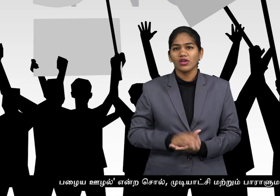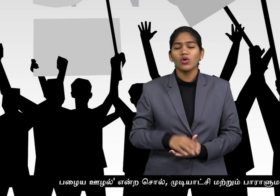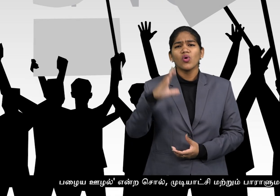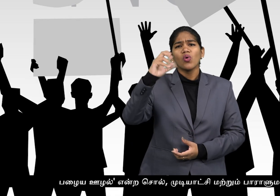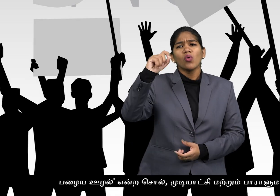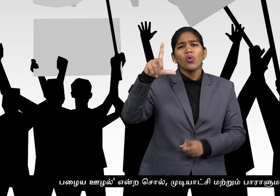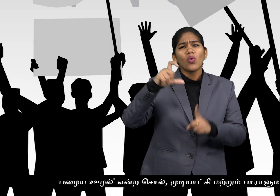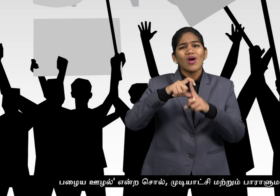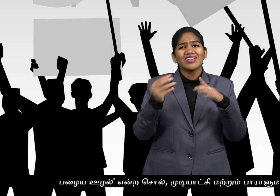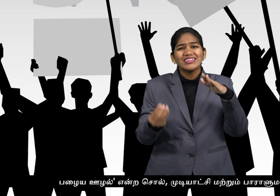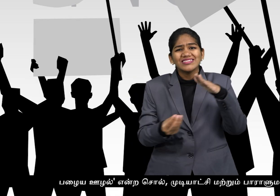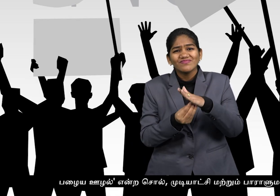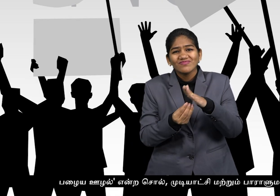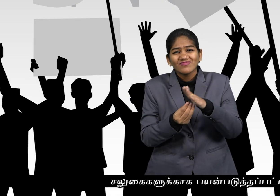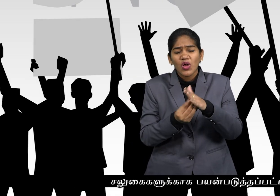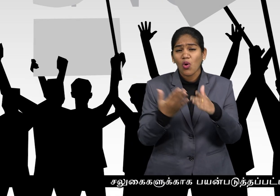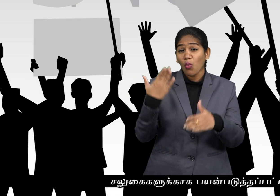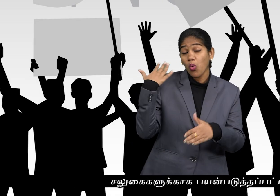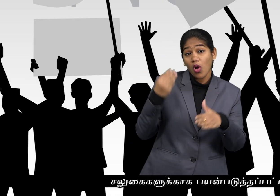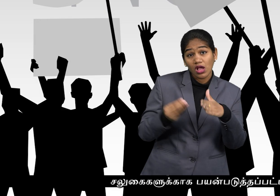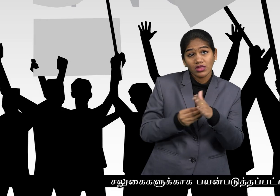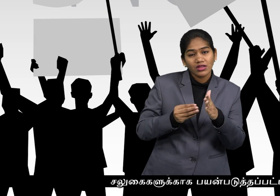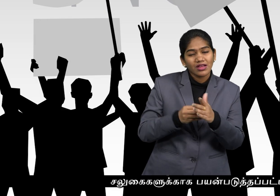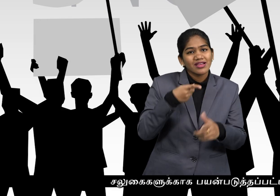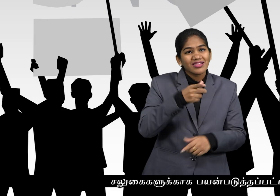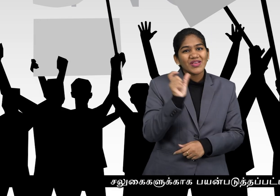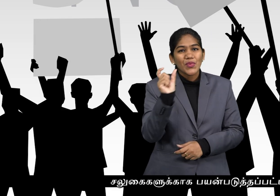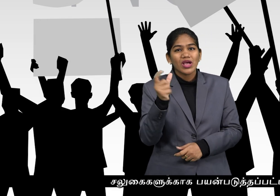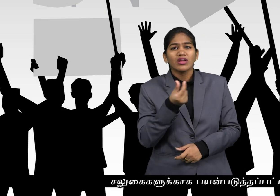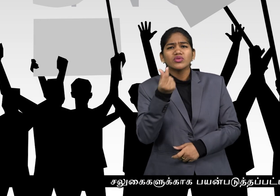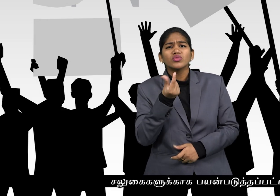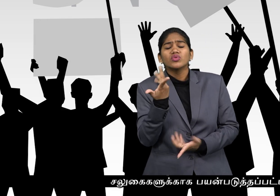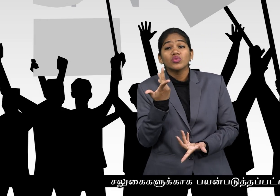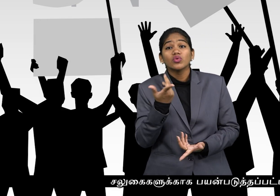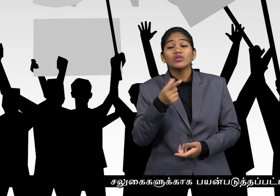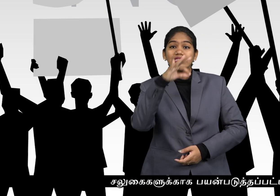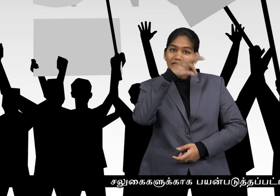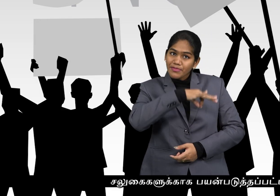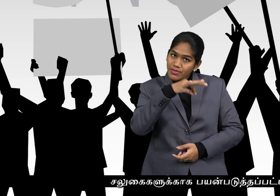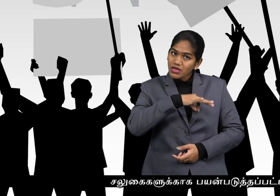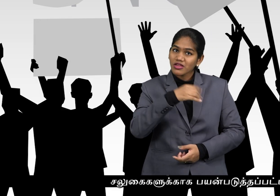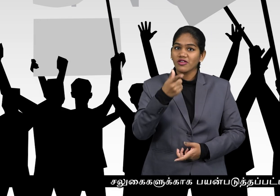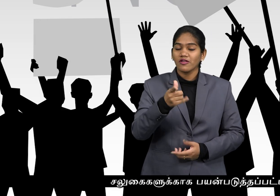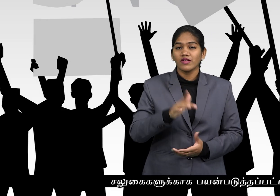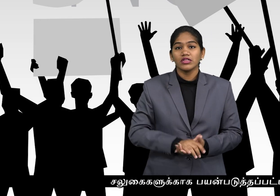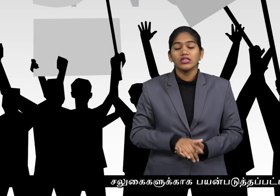பாராளுமன்றத்திற்கு இருந்த சலுகைகளுக்காக பயன்படுத்தப்பட்டது.